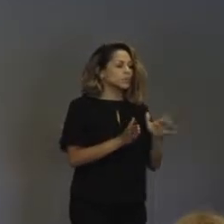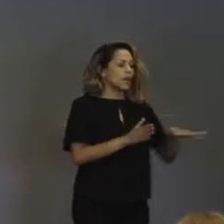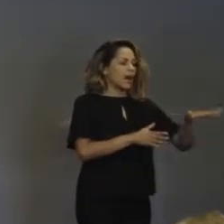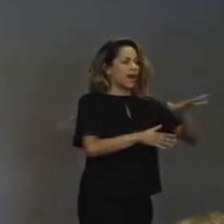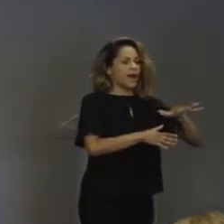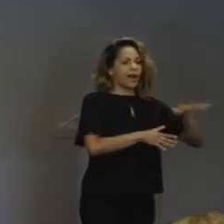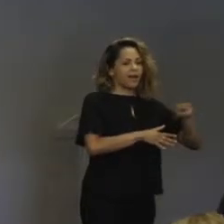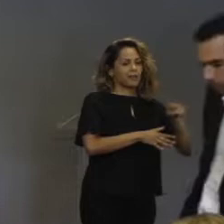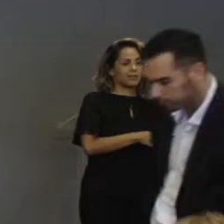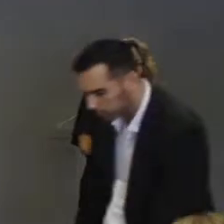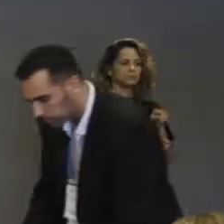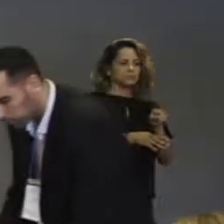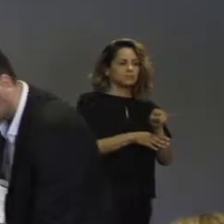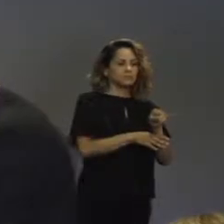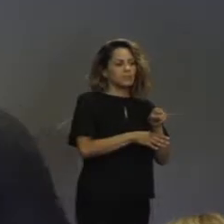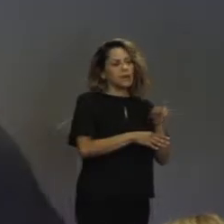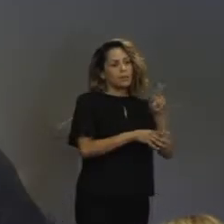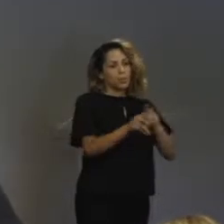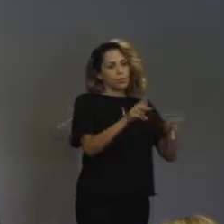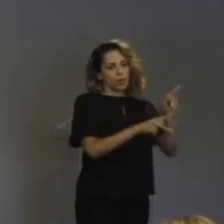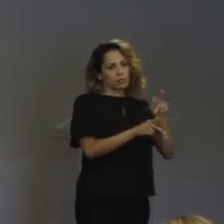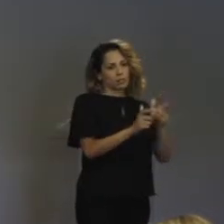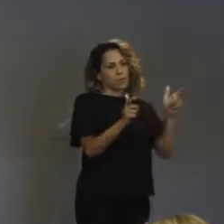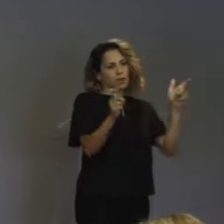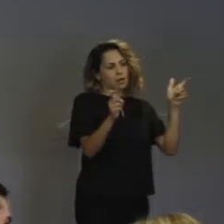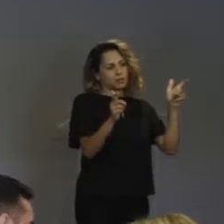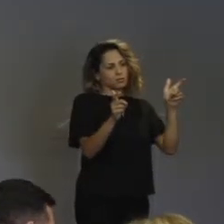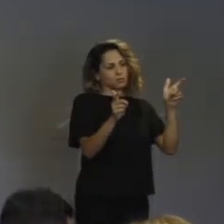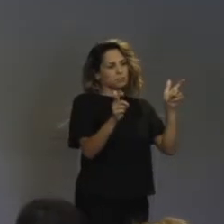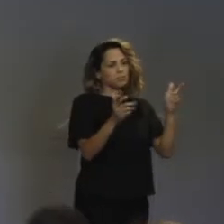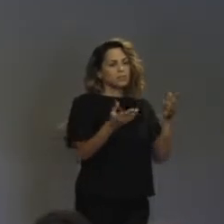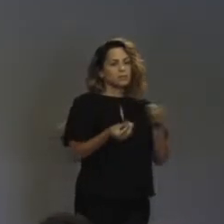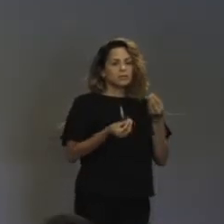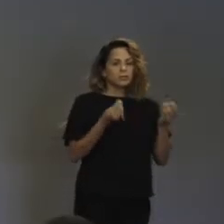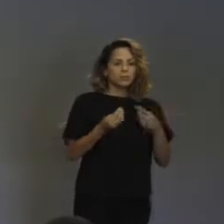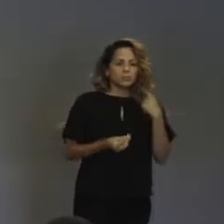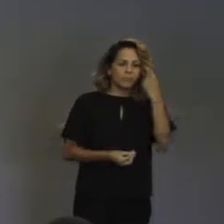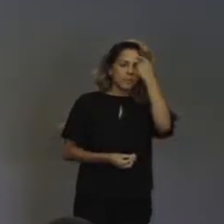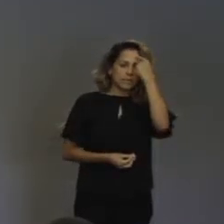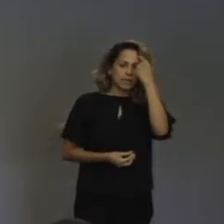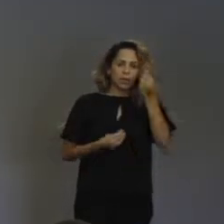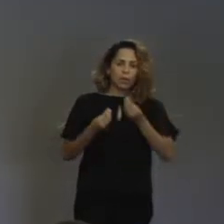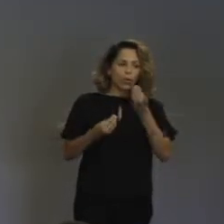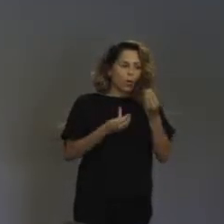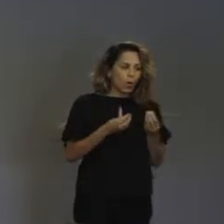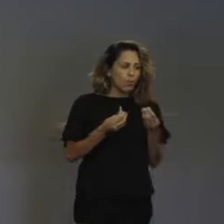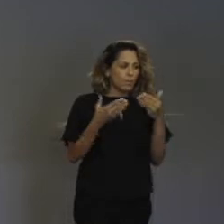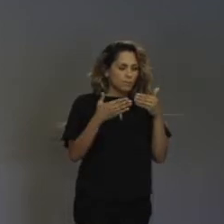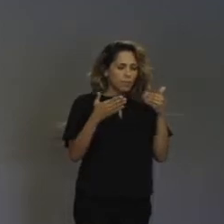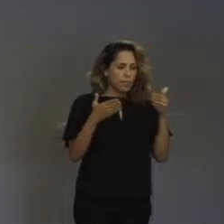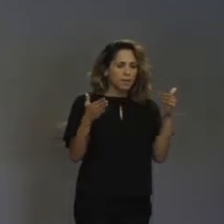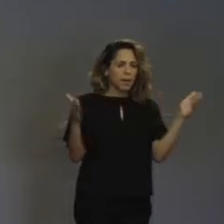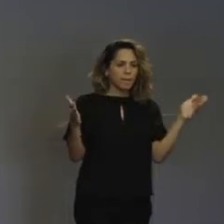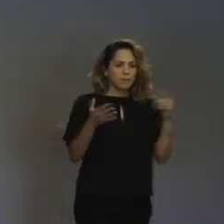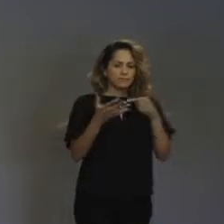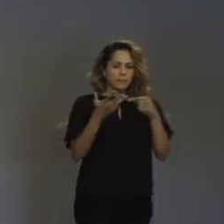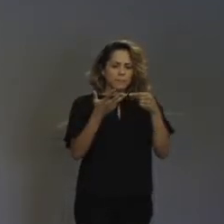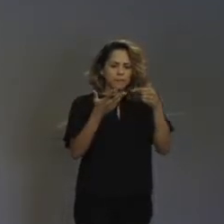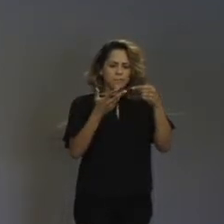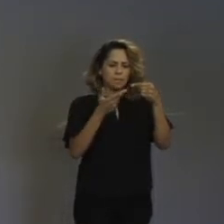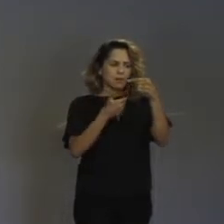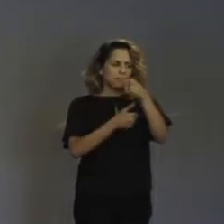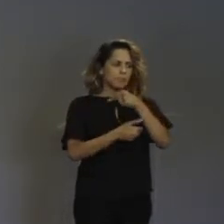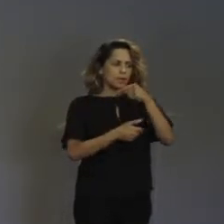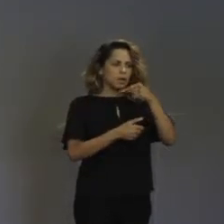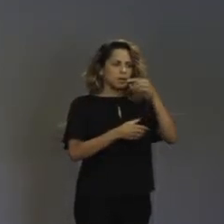da população. E quando a gente tem que conseguir pensar como que a gente amplia essas competências para aquelas pessoas que estão na